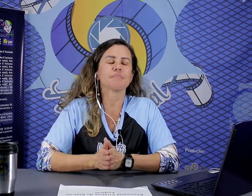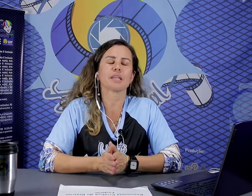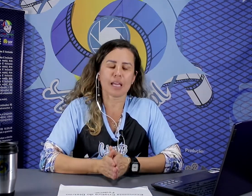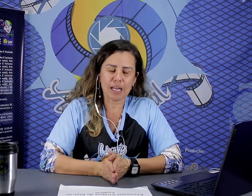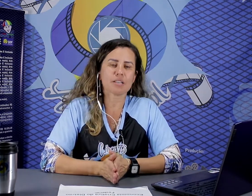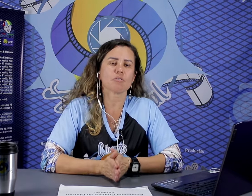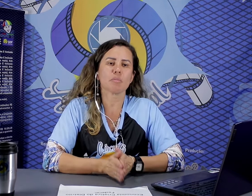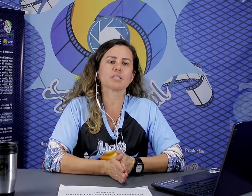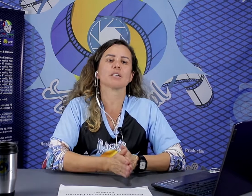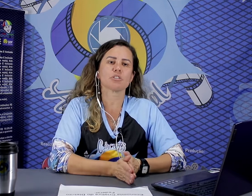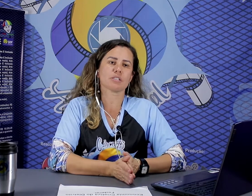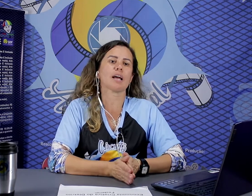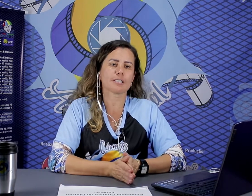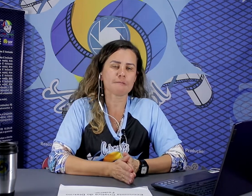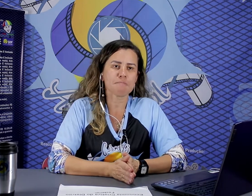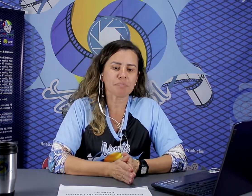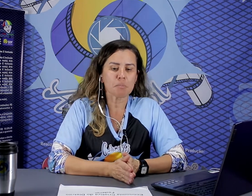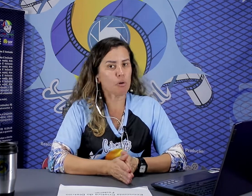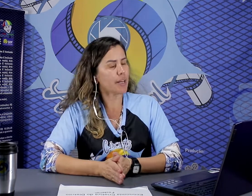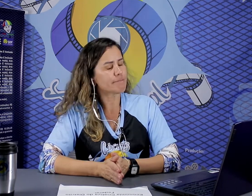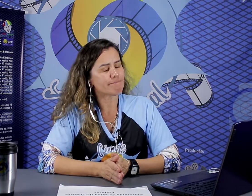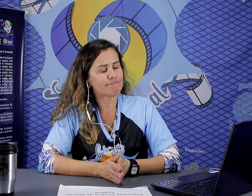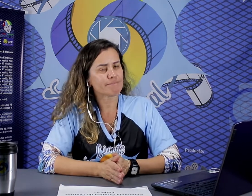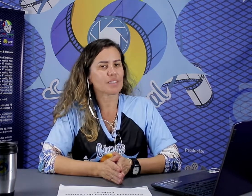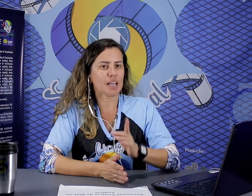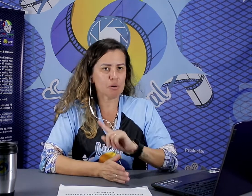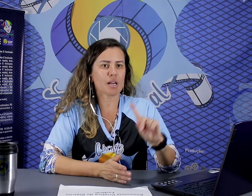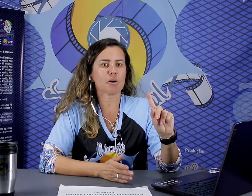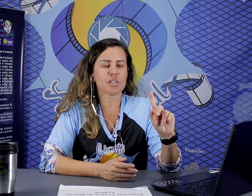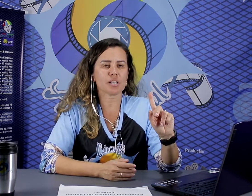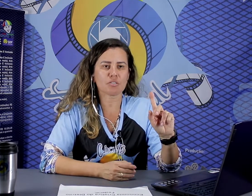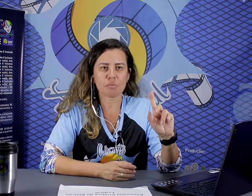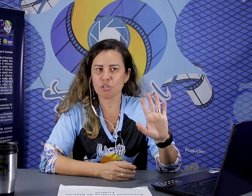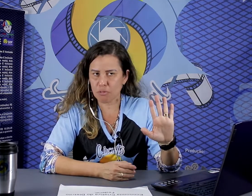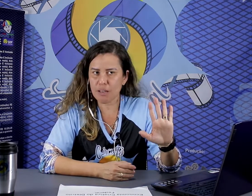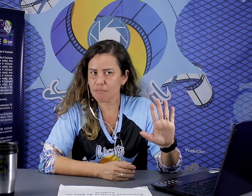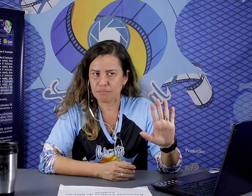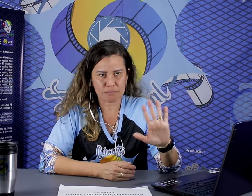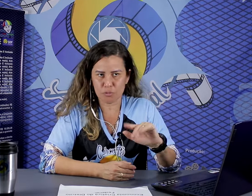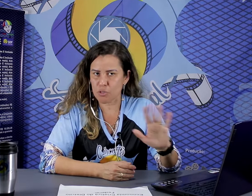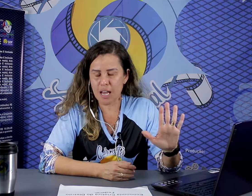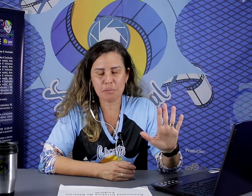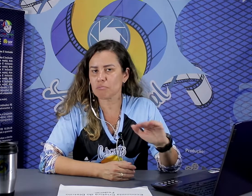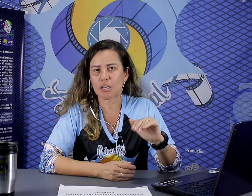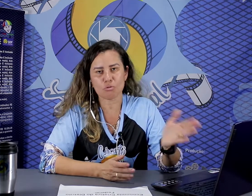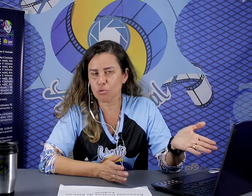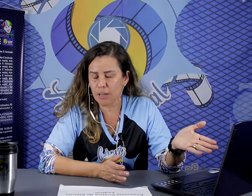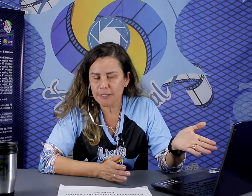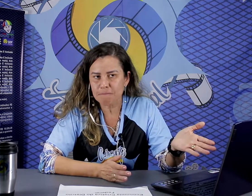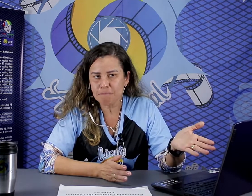é a língua brasileira de sinais. Porém, lembram que a maioria das famílias não tem, não sabe, não tem surdo lá?